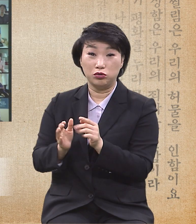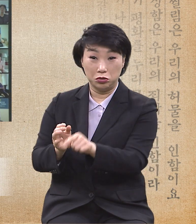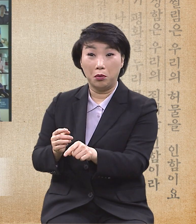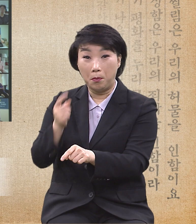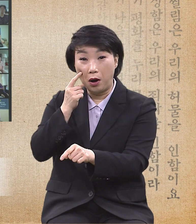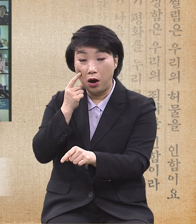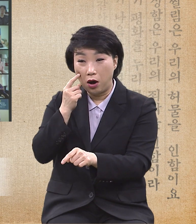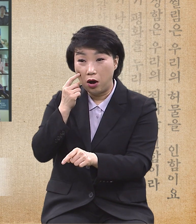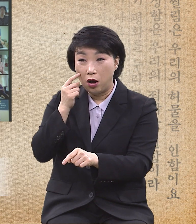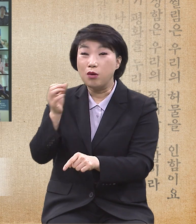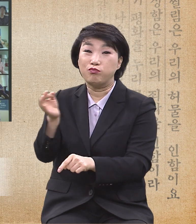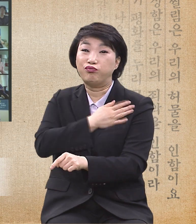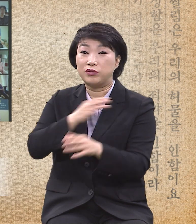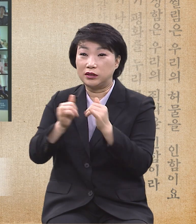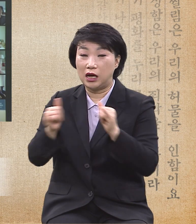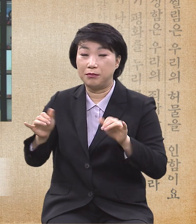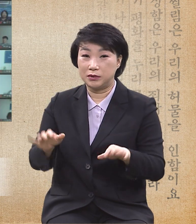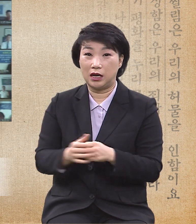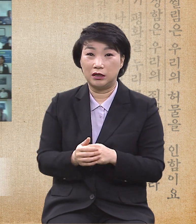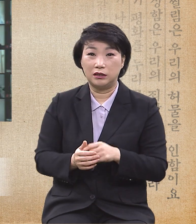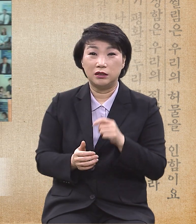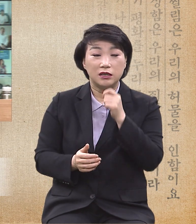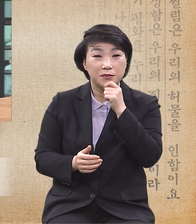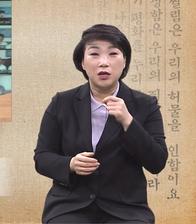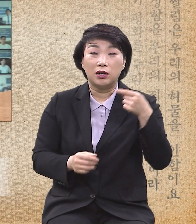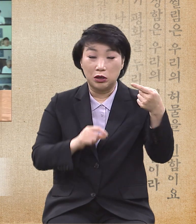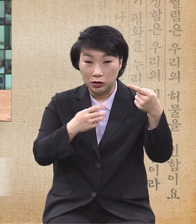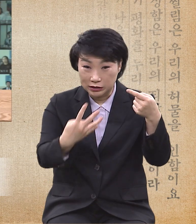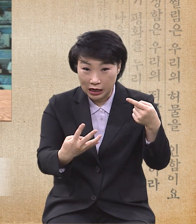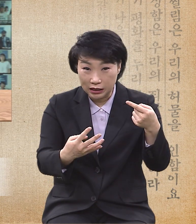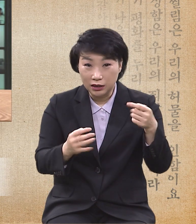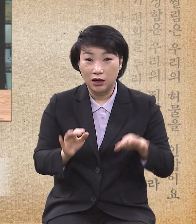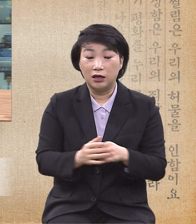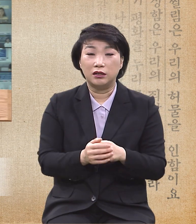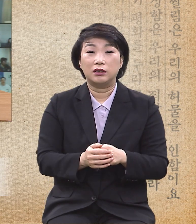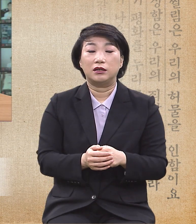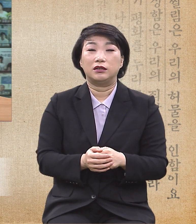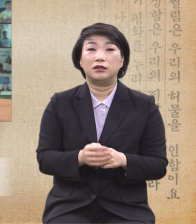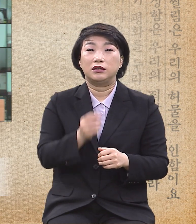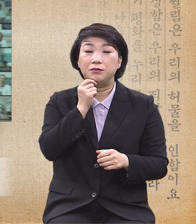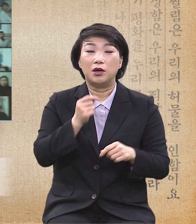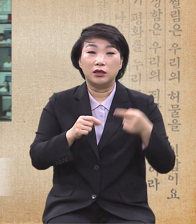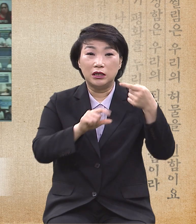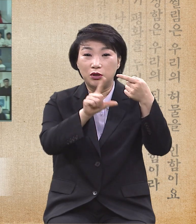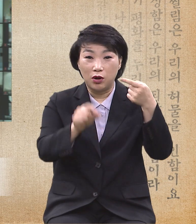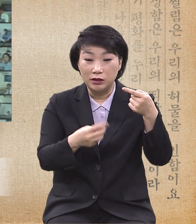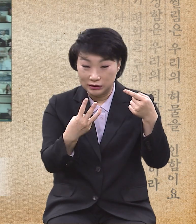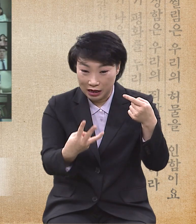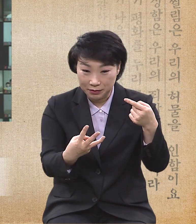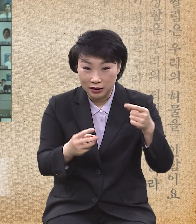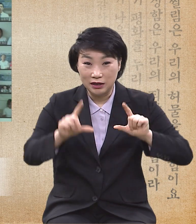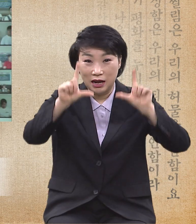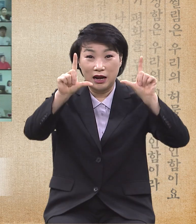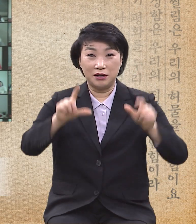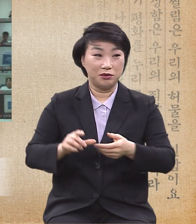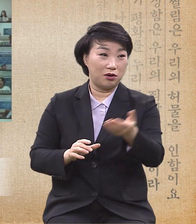부자들이고 정월 초사한 날이면 정월 음력 1월 3일 날이면